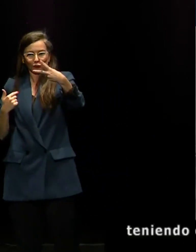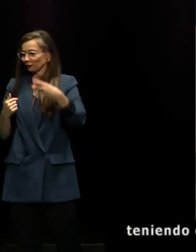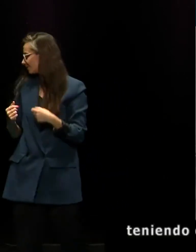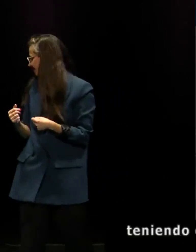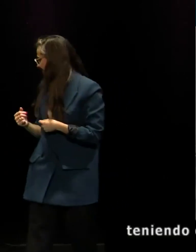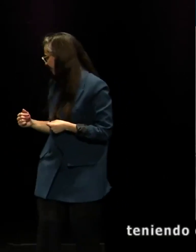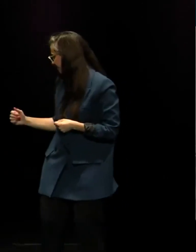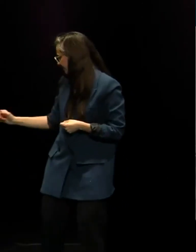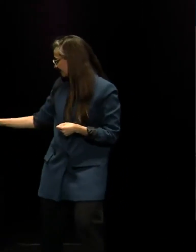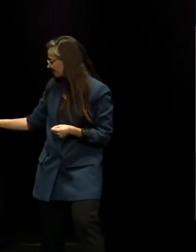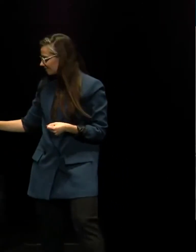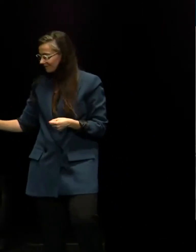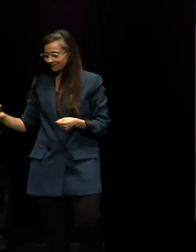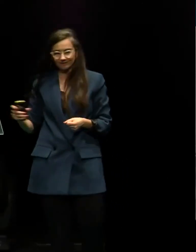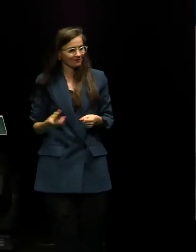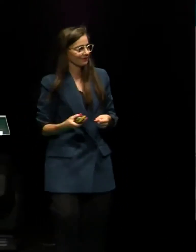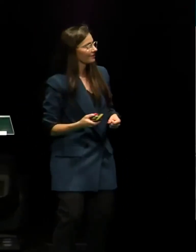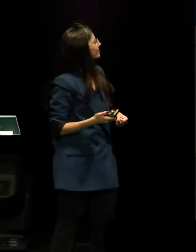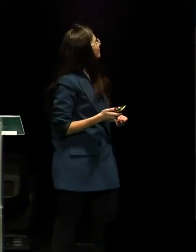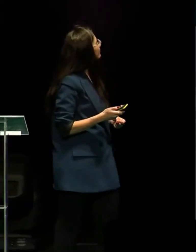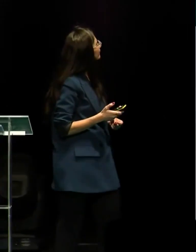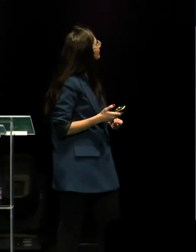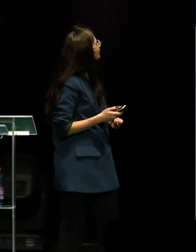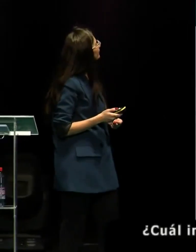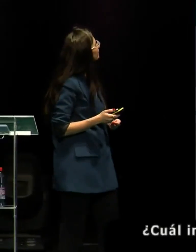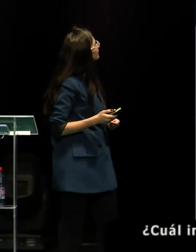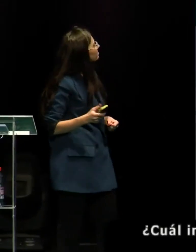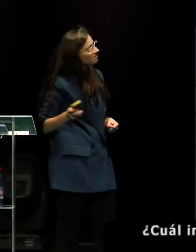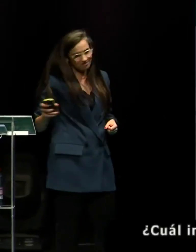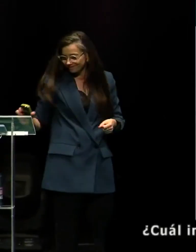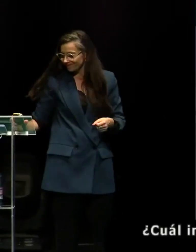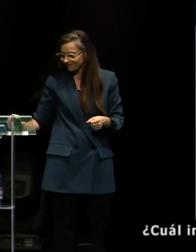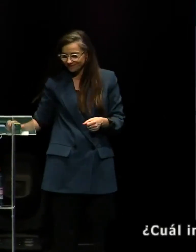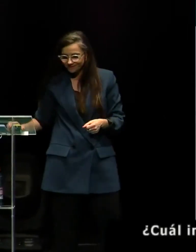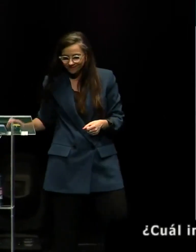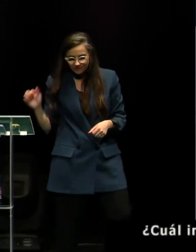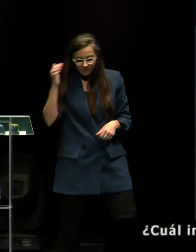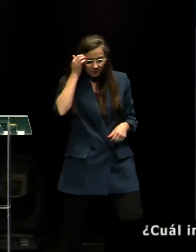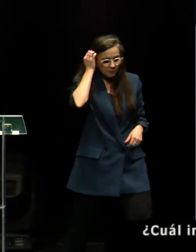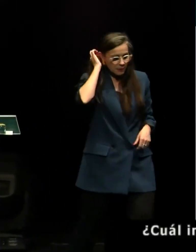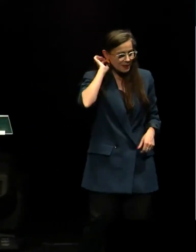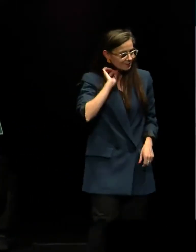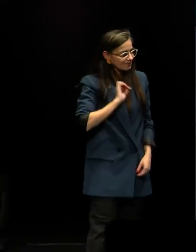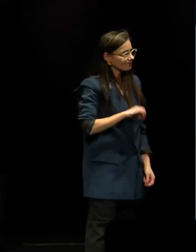debate se extrajeron dos conclusiones muy interesantes.